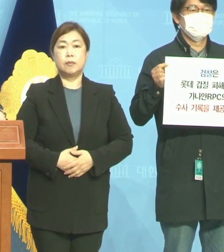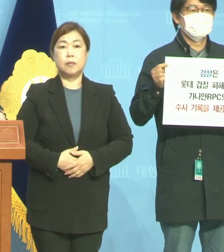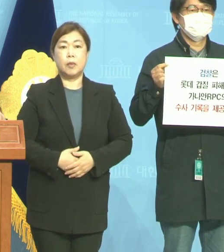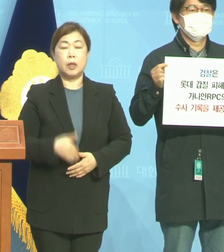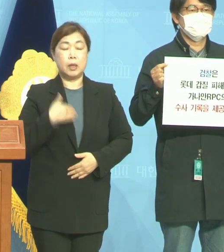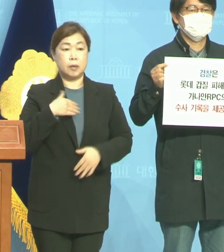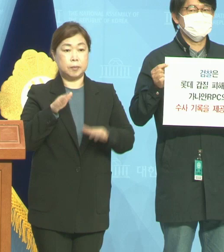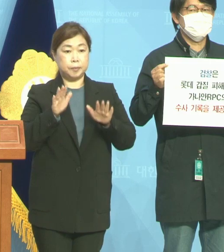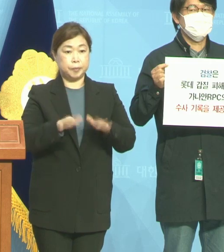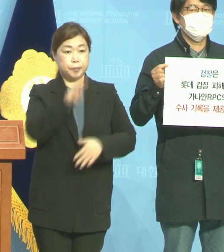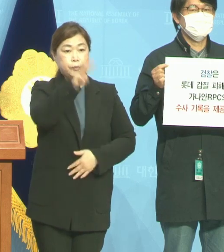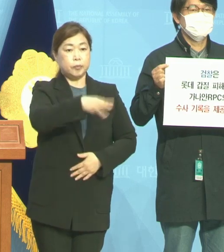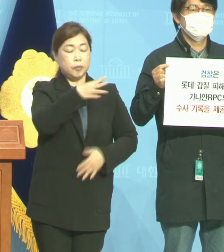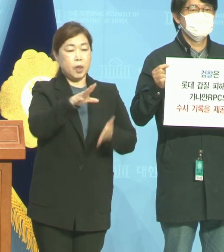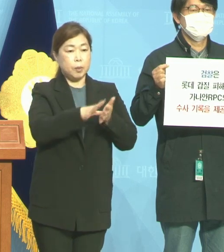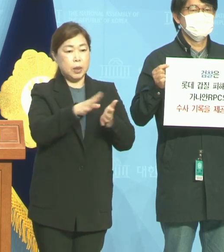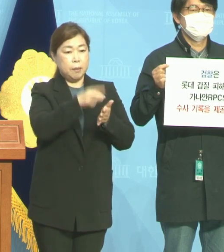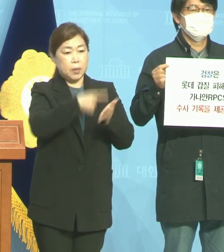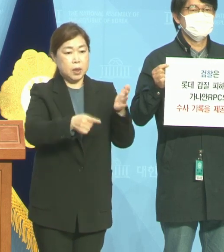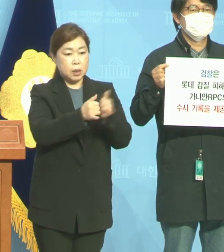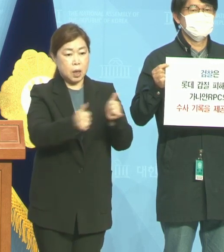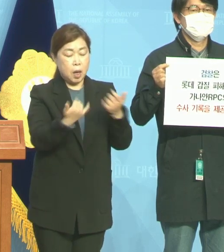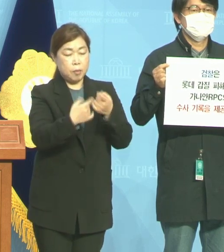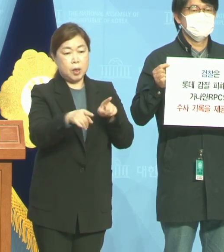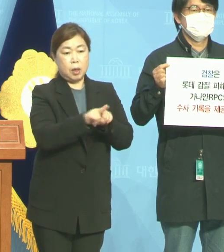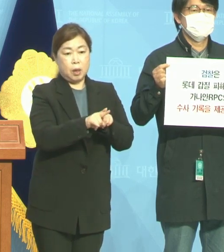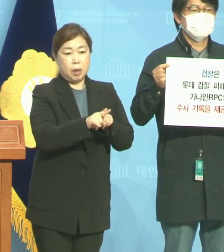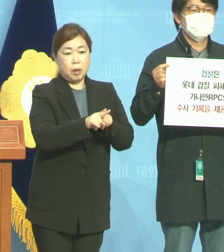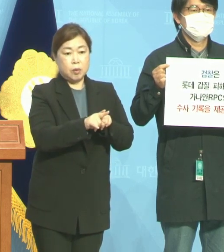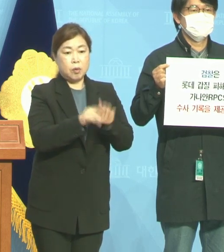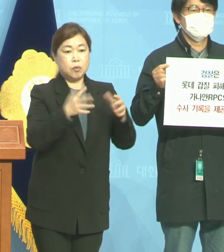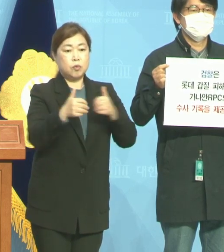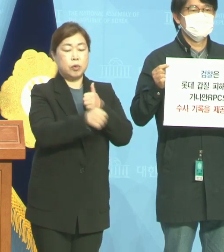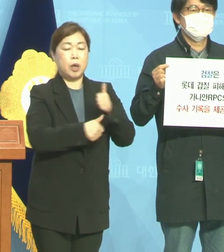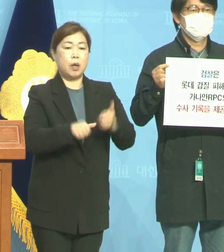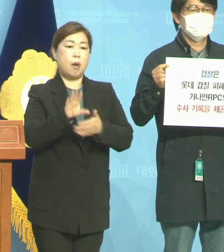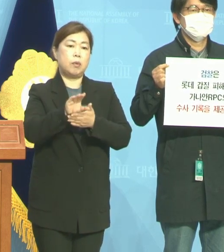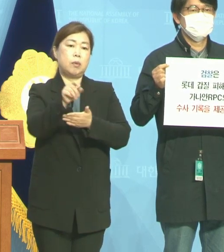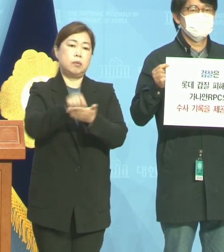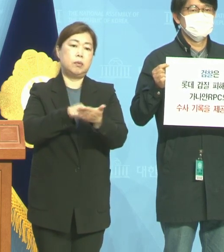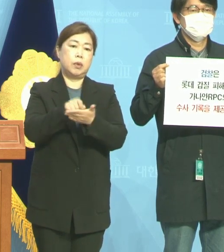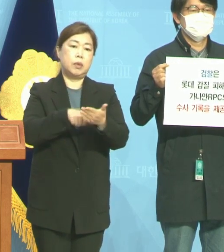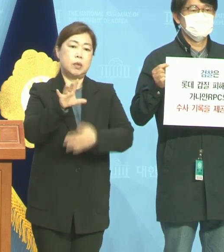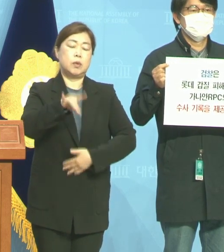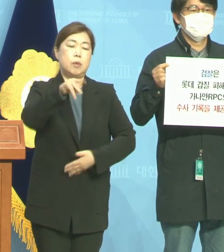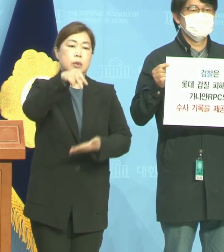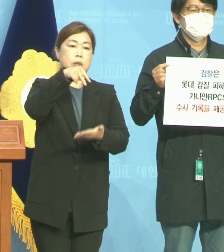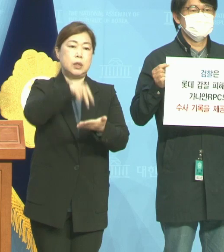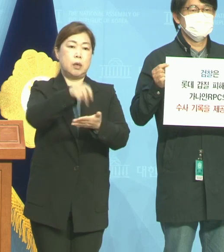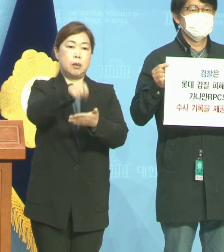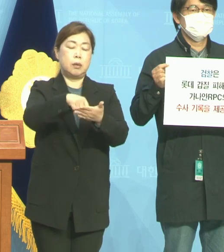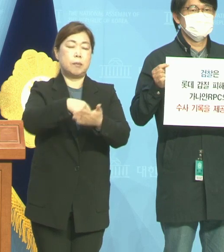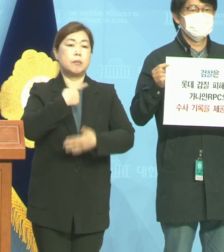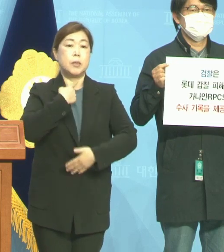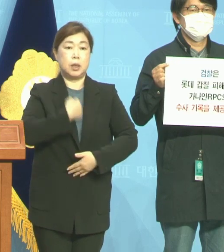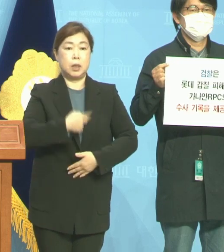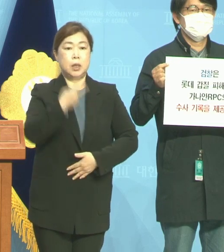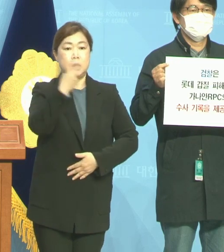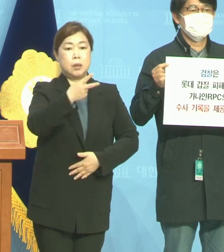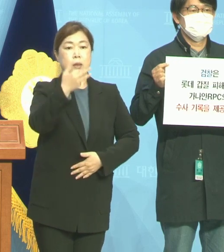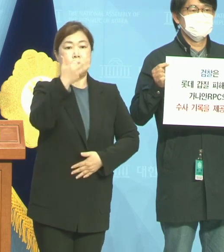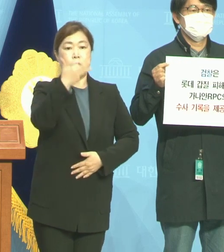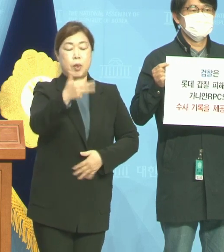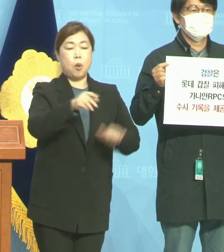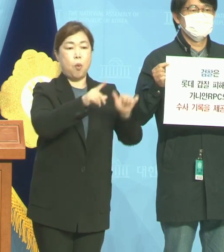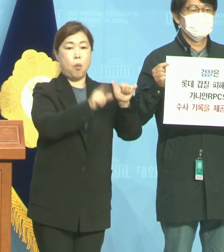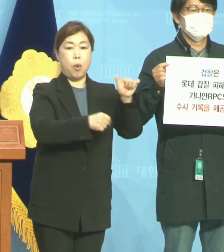어제가 이 롯데가 찔 피해자들과 함께 이 국회 정론관에서 처음으로 기자회견을 했던 것이 2018년